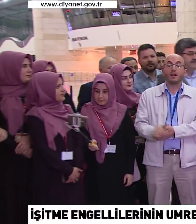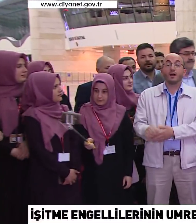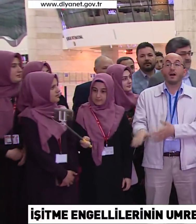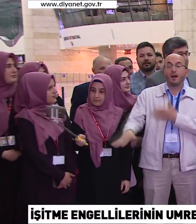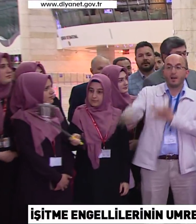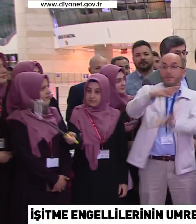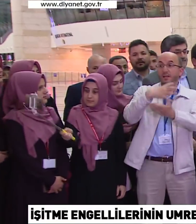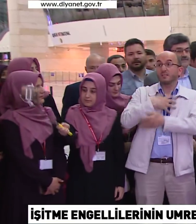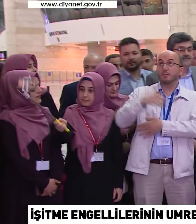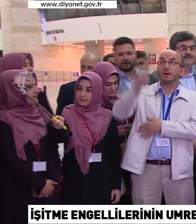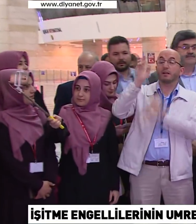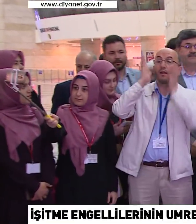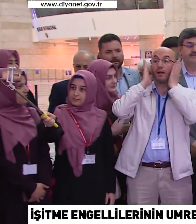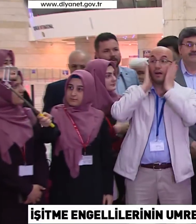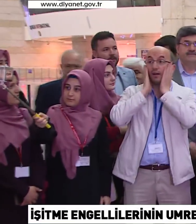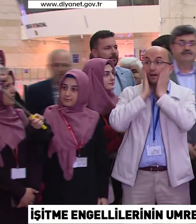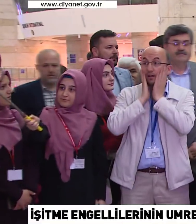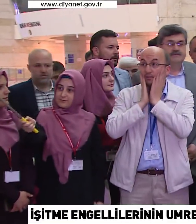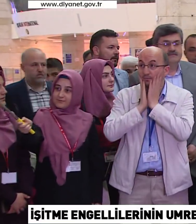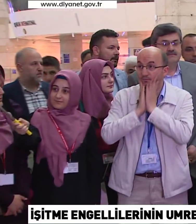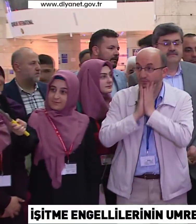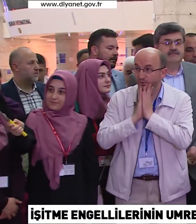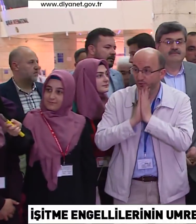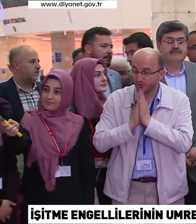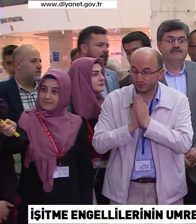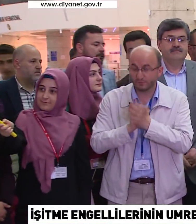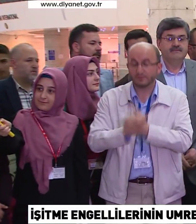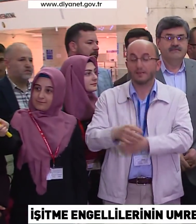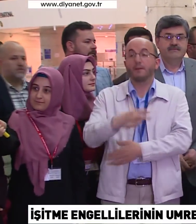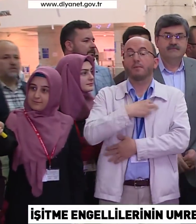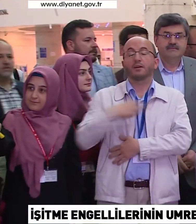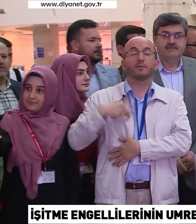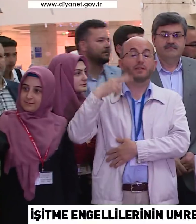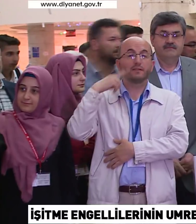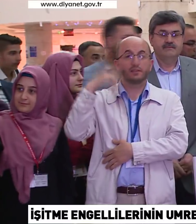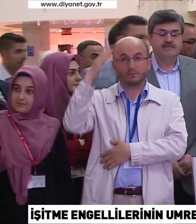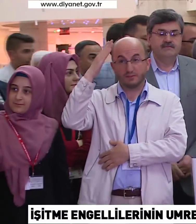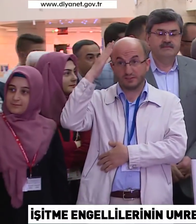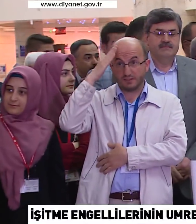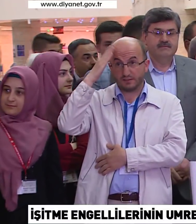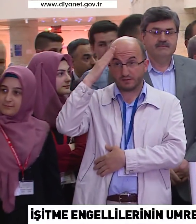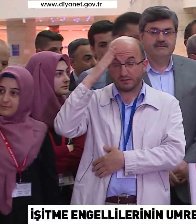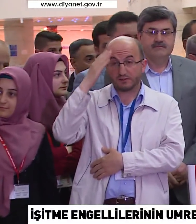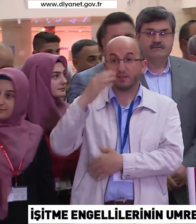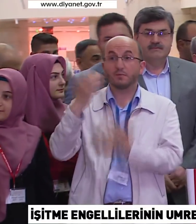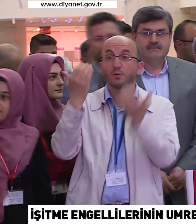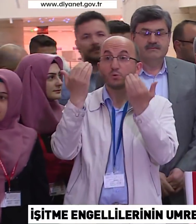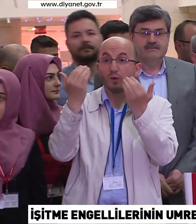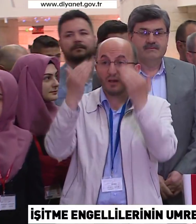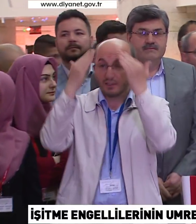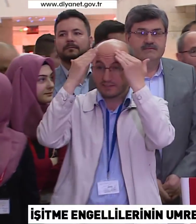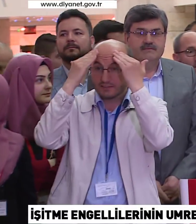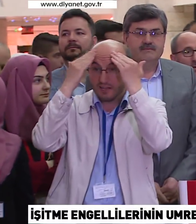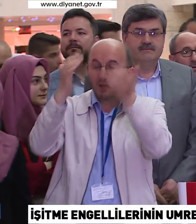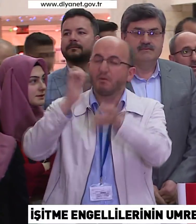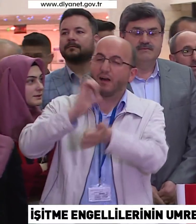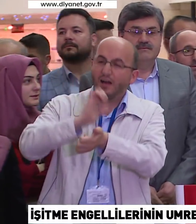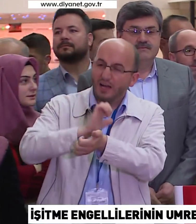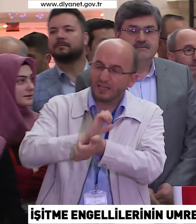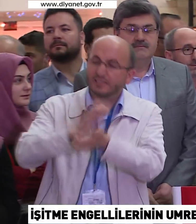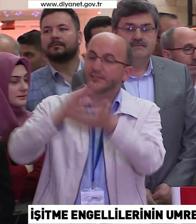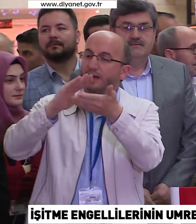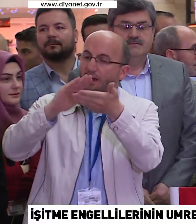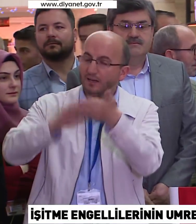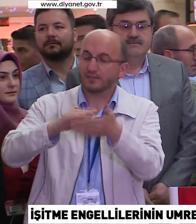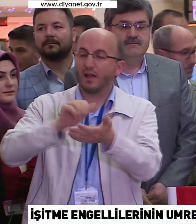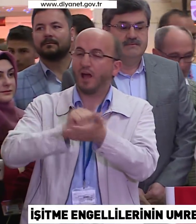Elhamdülillahi Rabbil Alemin. Ve salatu ve selamu ala Resulina Muhammedin ve ala alihi ve